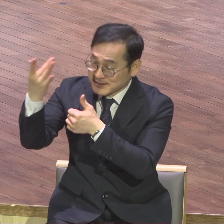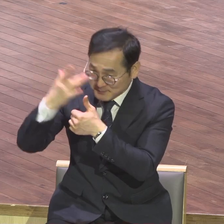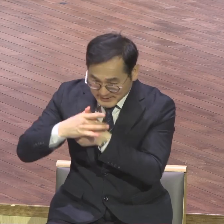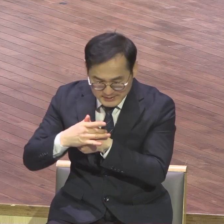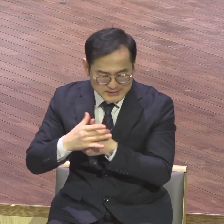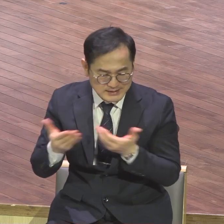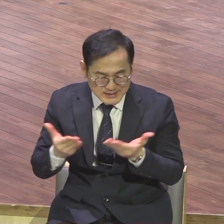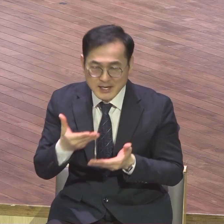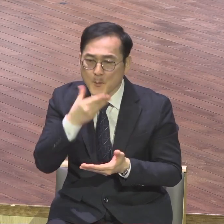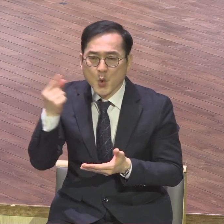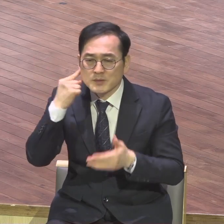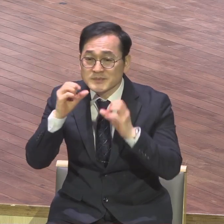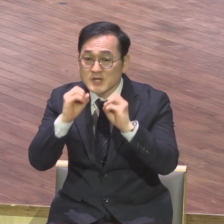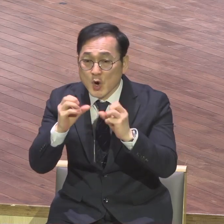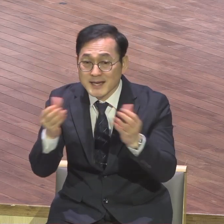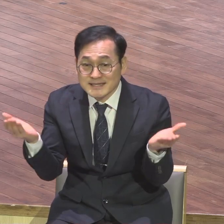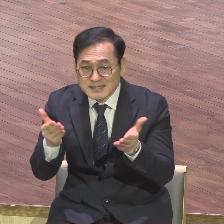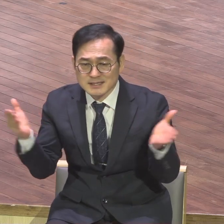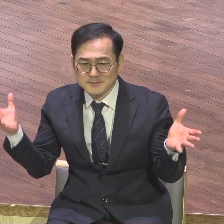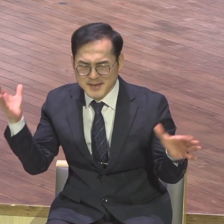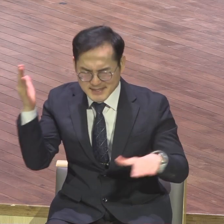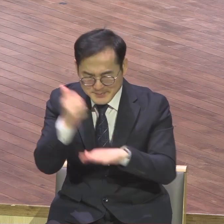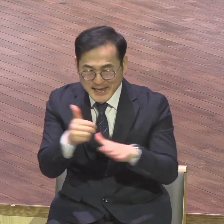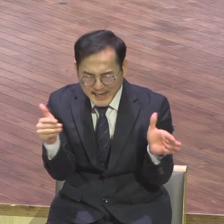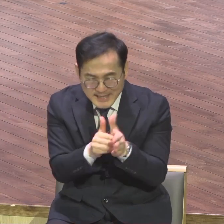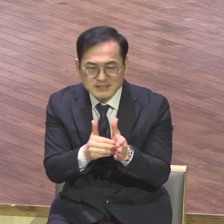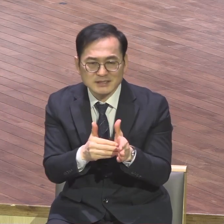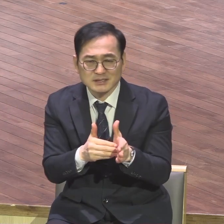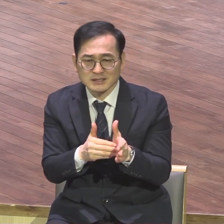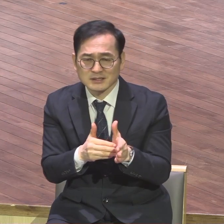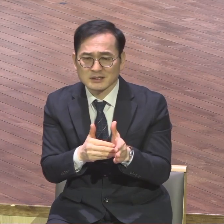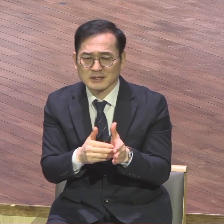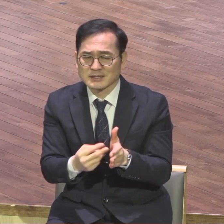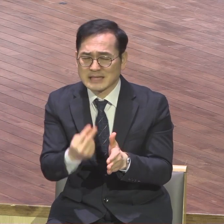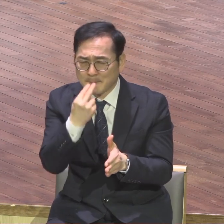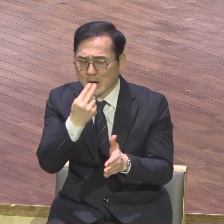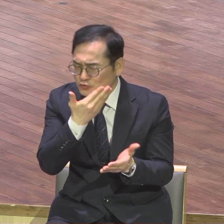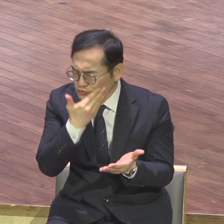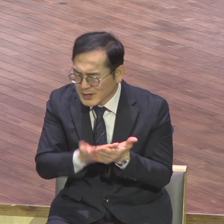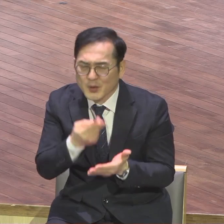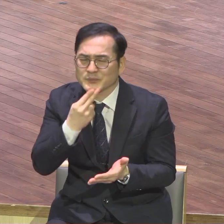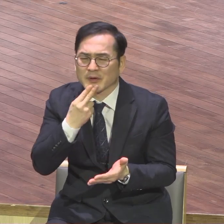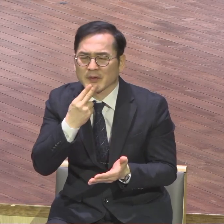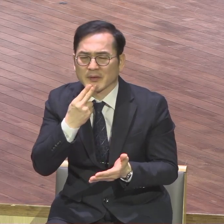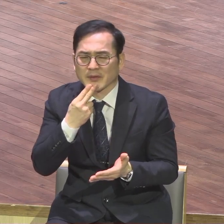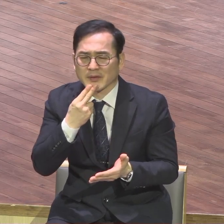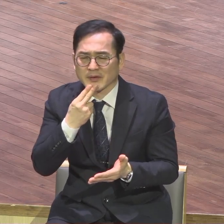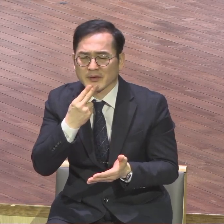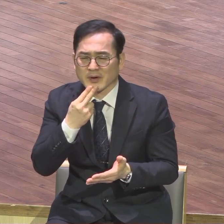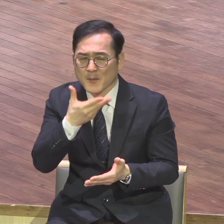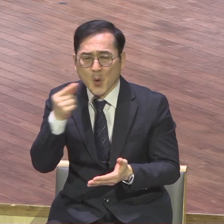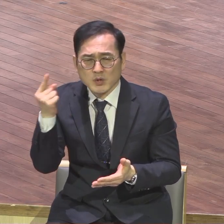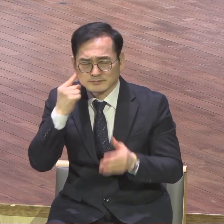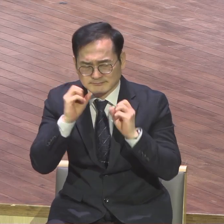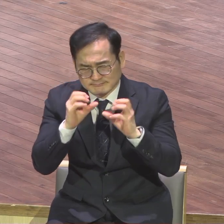하나님의 은혜의 복음을 증언하는 일을 마치려면 나의 생명조차도 조금도 귀한 것으로 여기지 아니하노라.